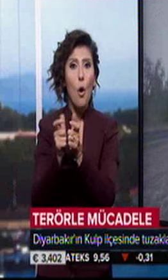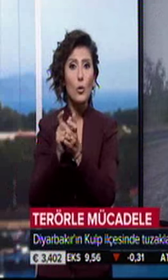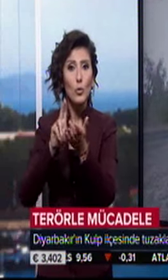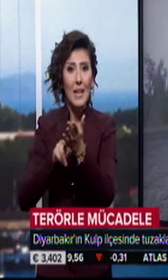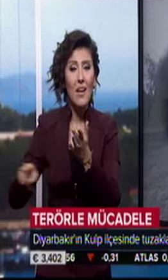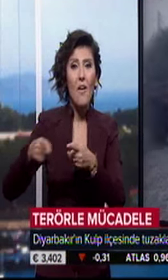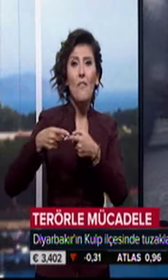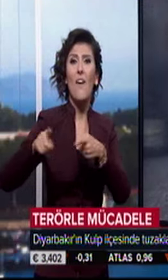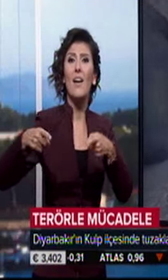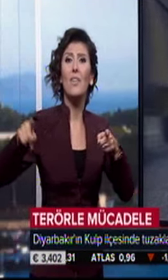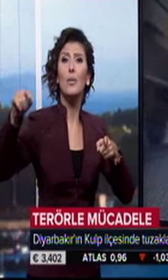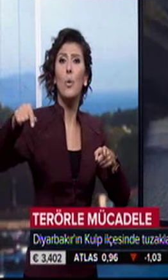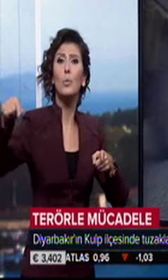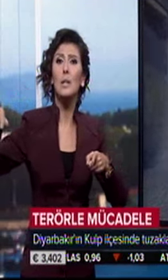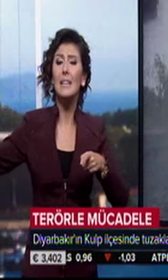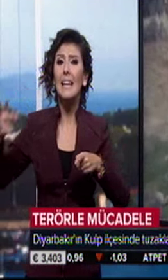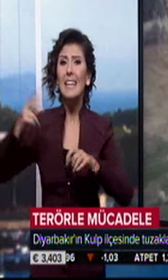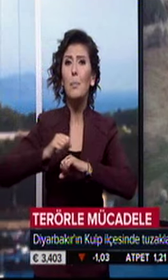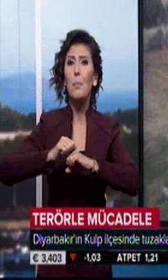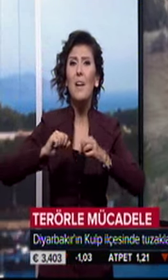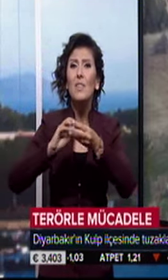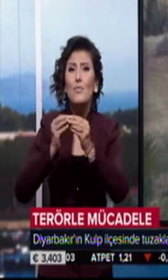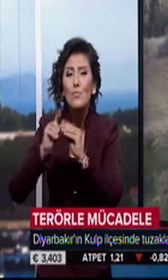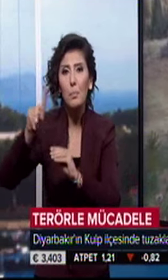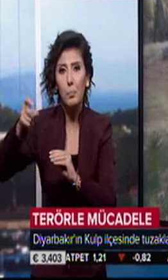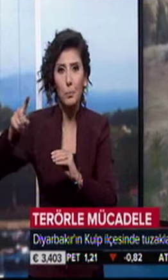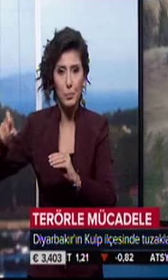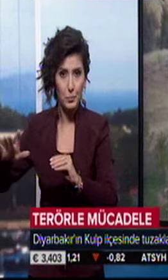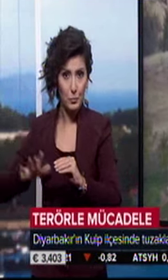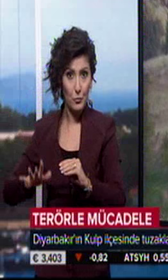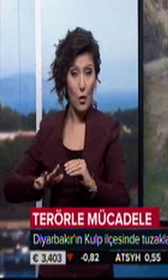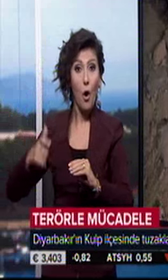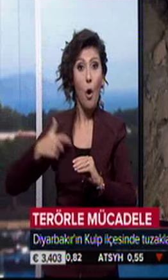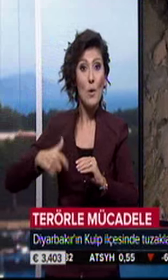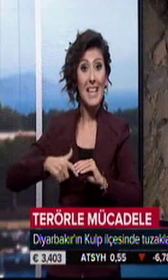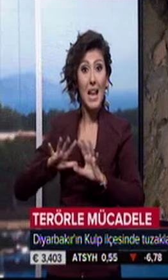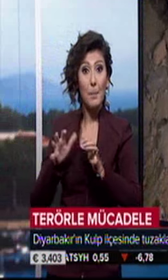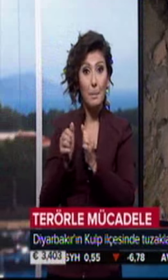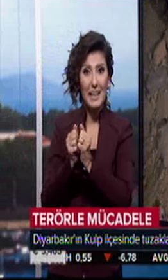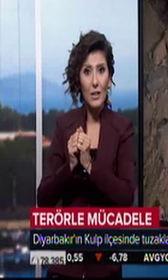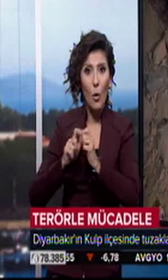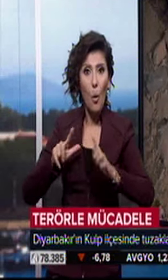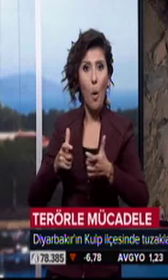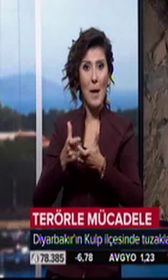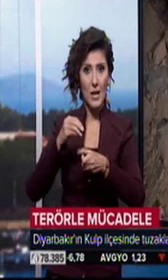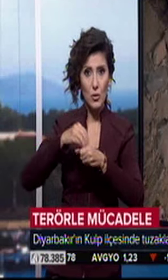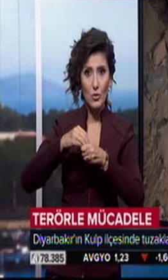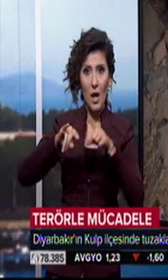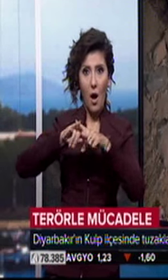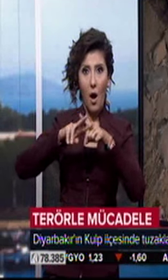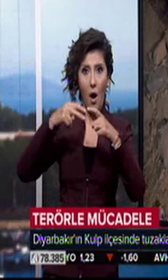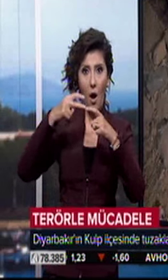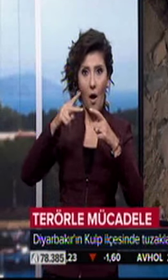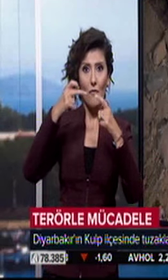farklı noktalarda tuzaklanmış iki patlayıcı düzeneği tespit edildi. Özel birlik operasyonu kapsamında Havrotepe